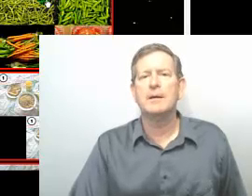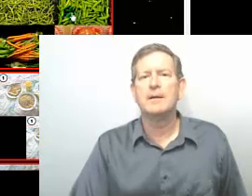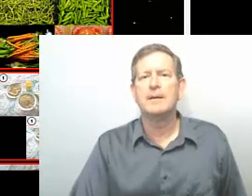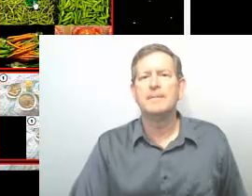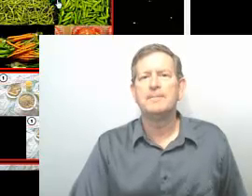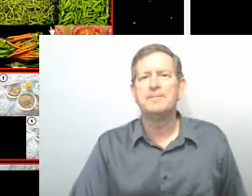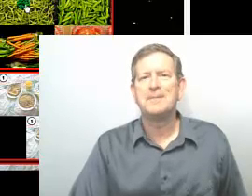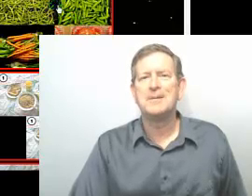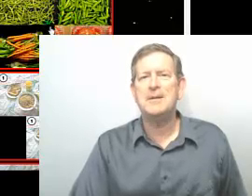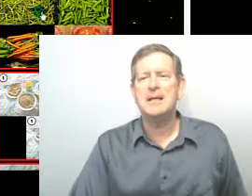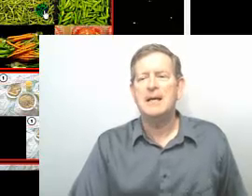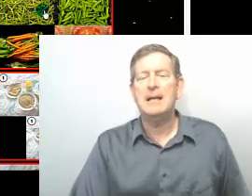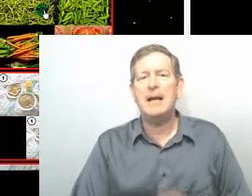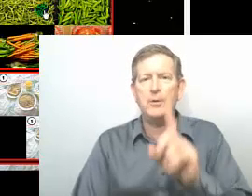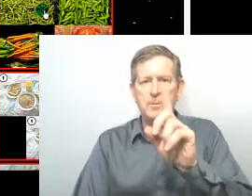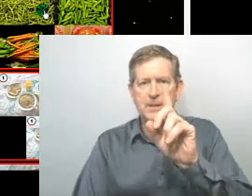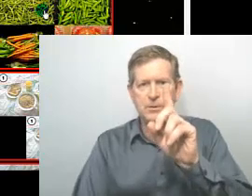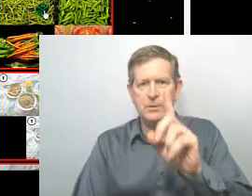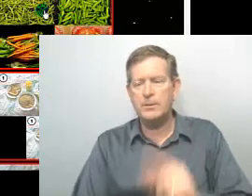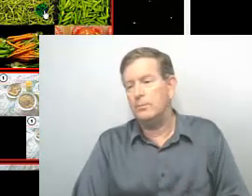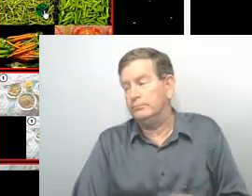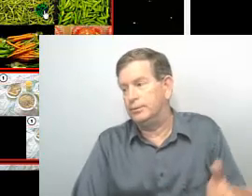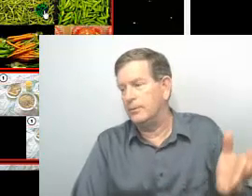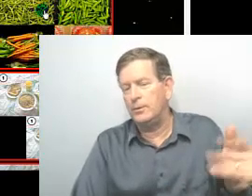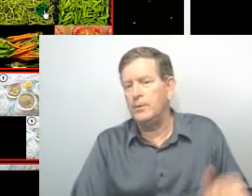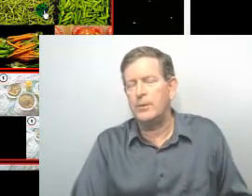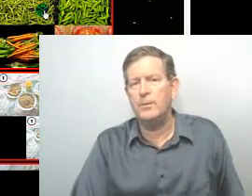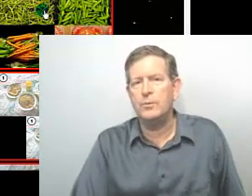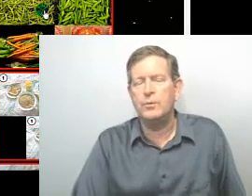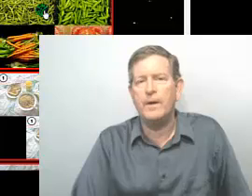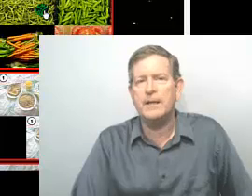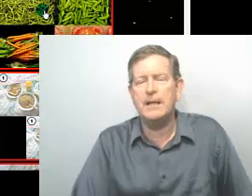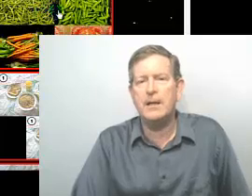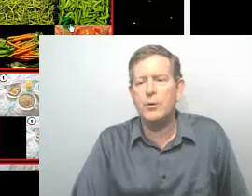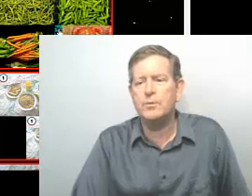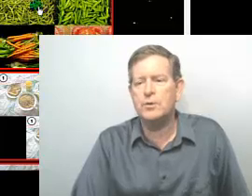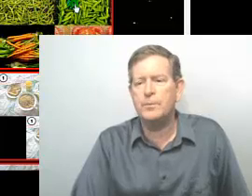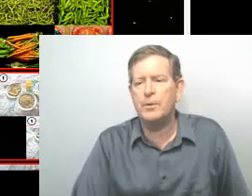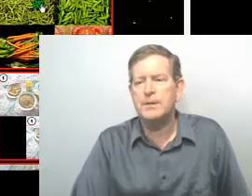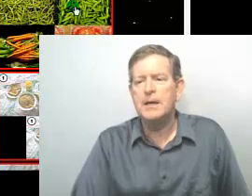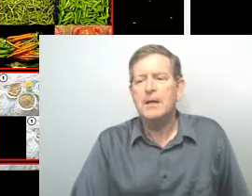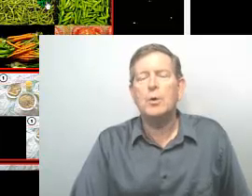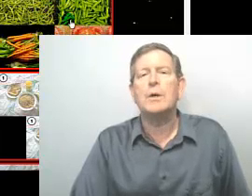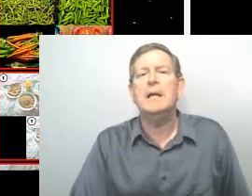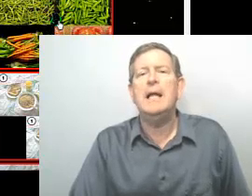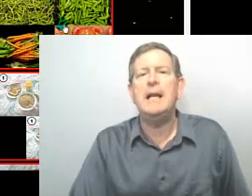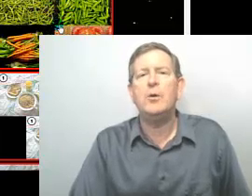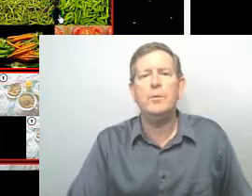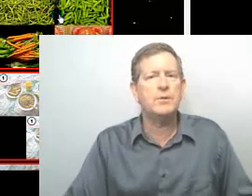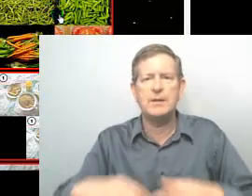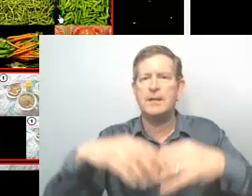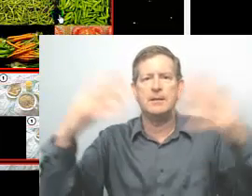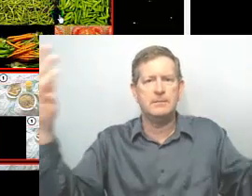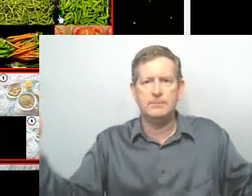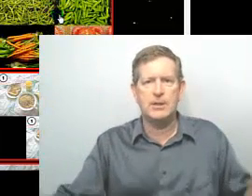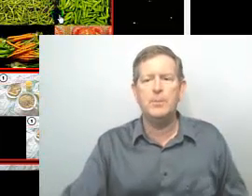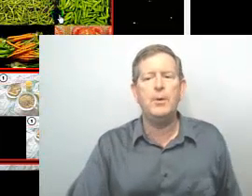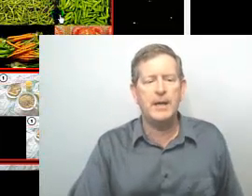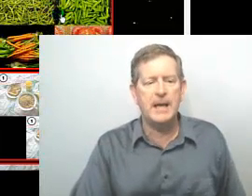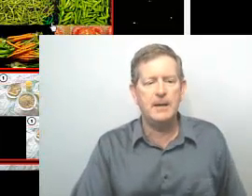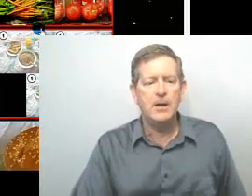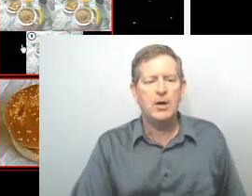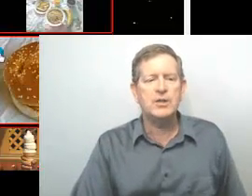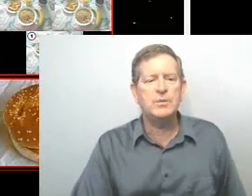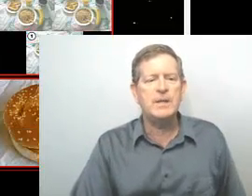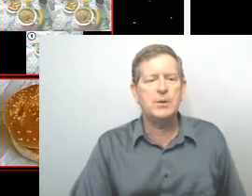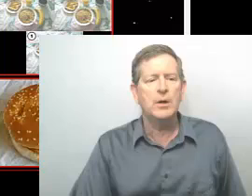légumes. Oui, la légume, c'est une variété de légumes, je suppose. Donc, les légumes, c'est le